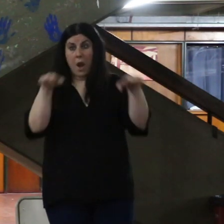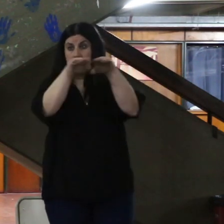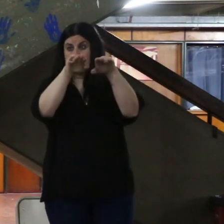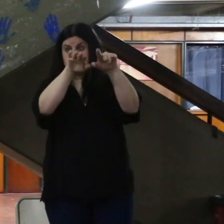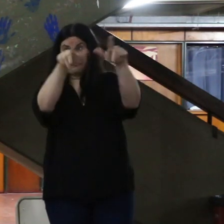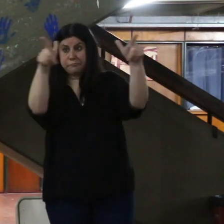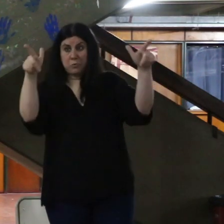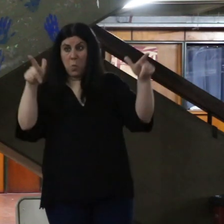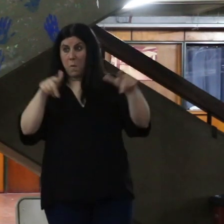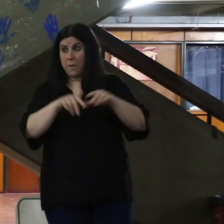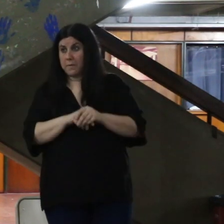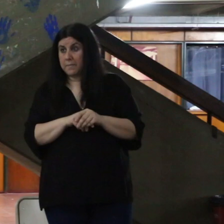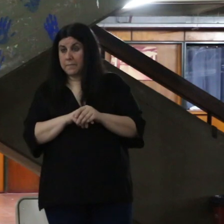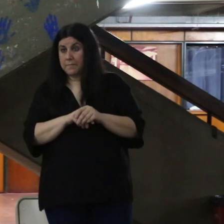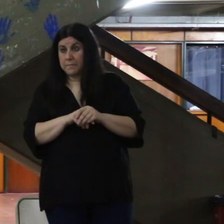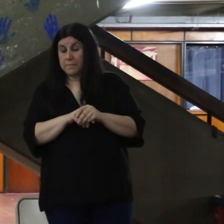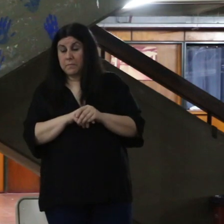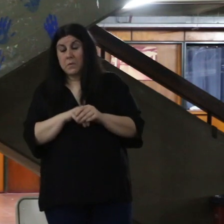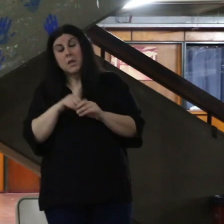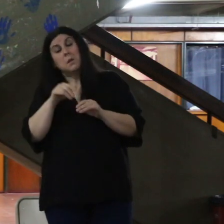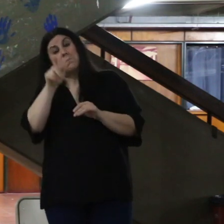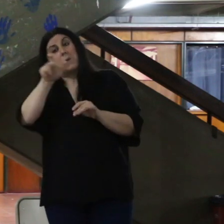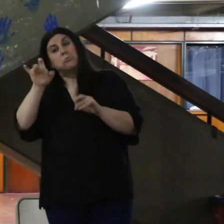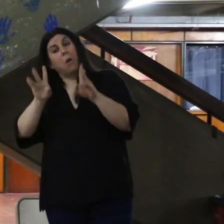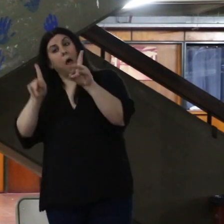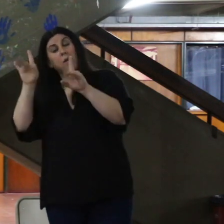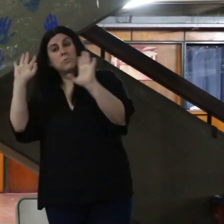Y para muchos, ¿sí?, fue